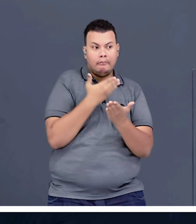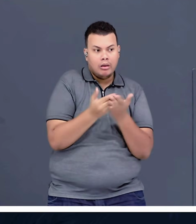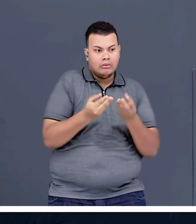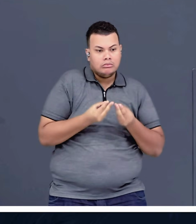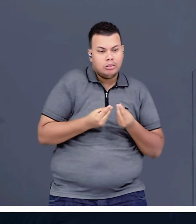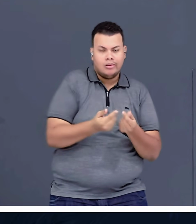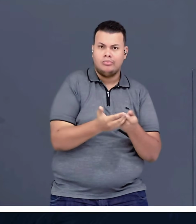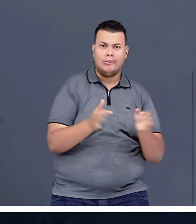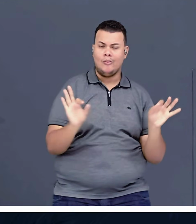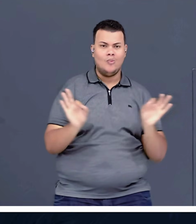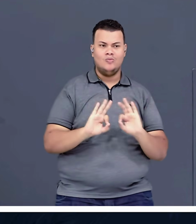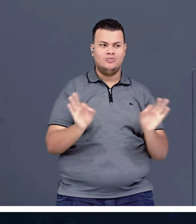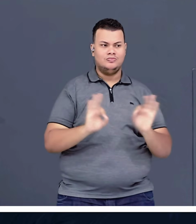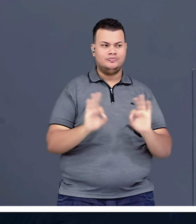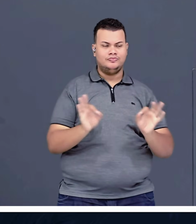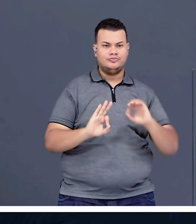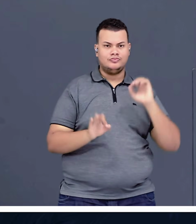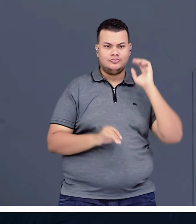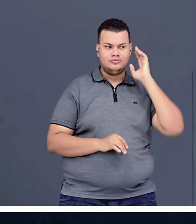desgastasse.